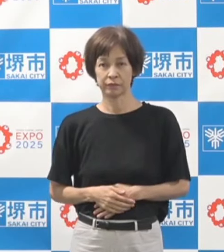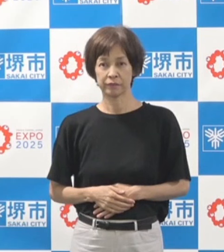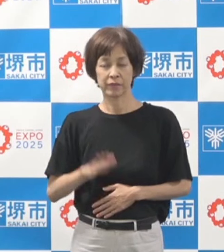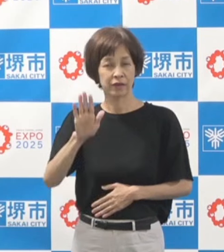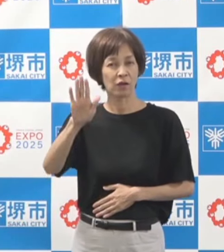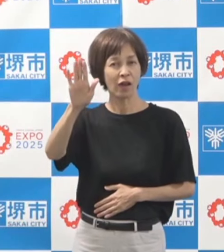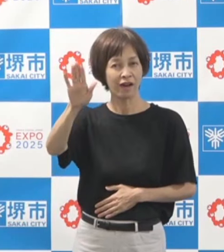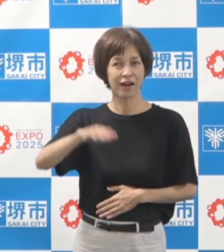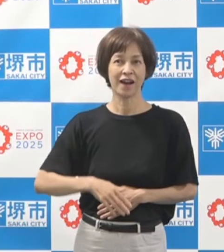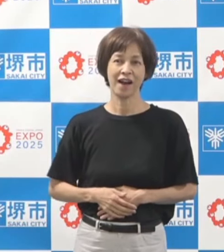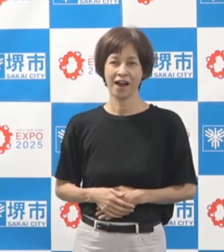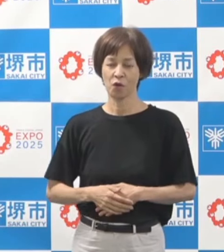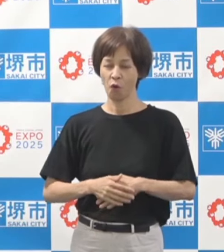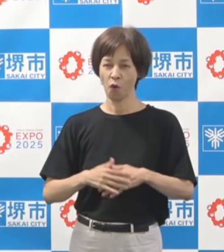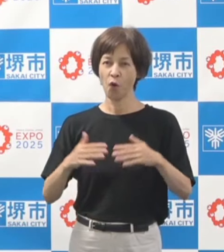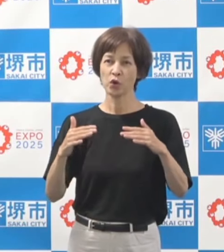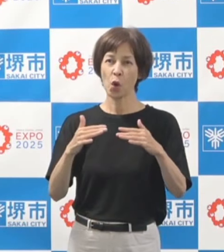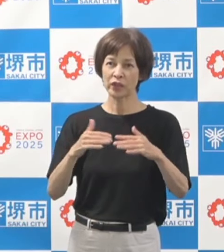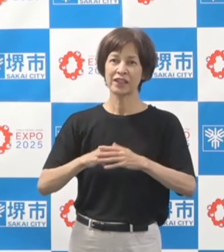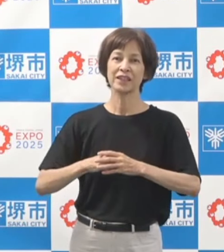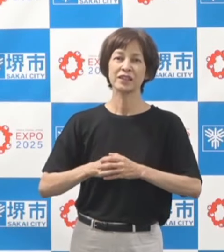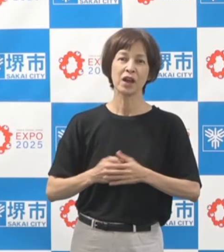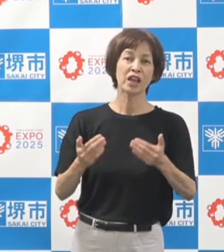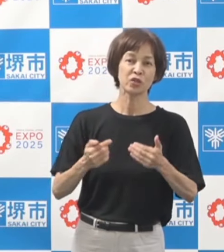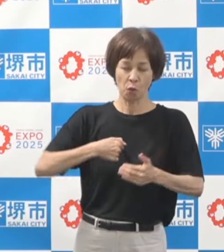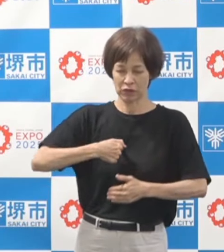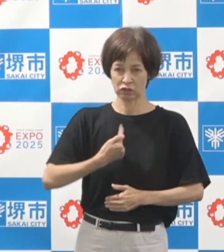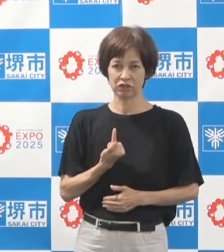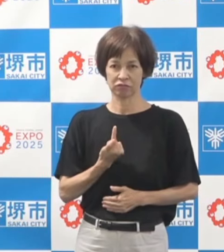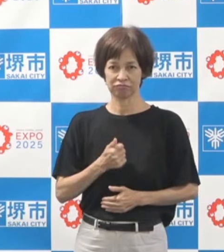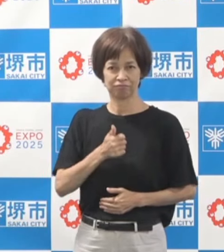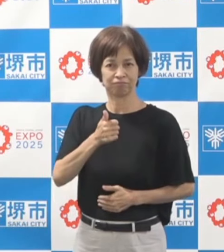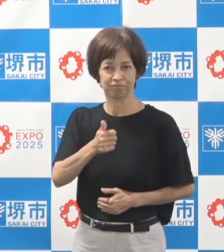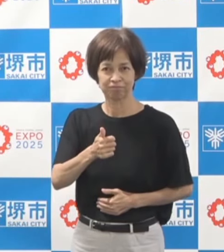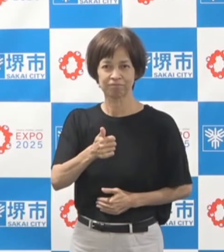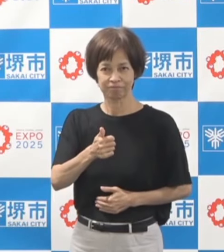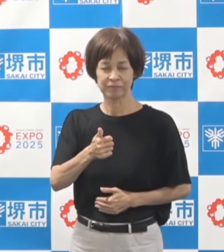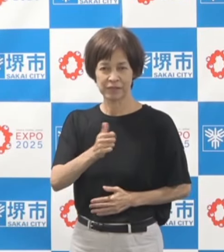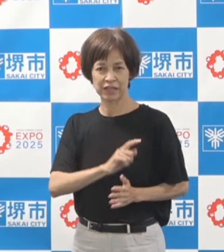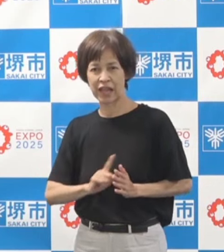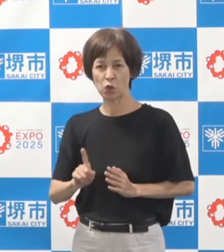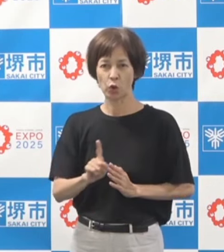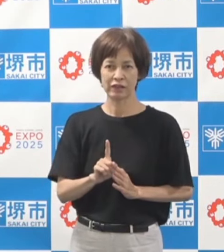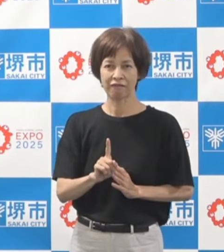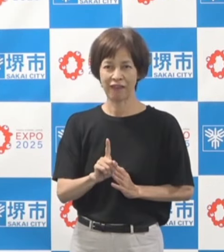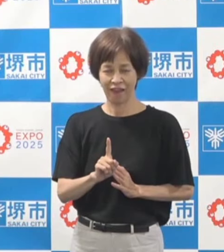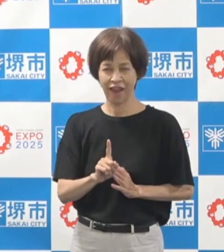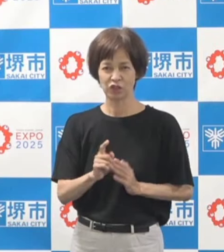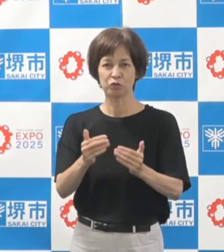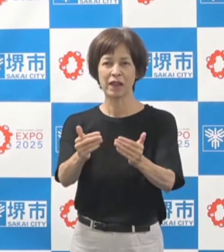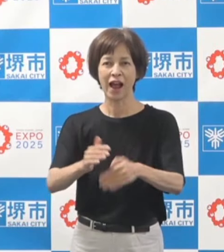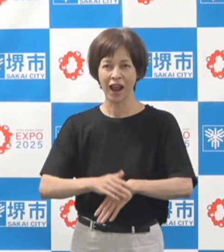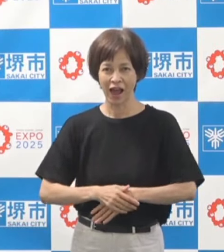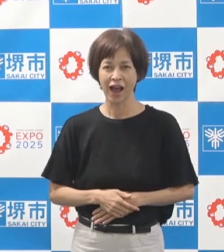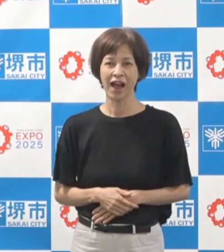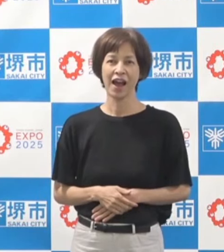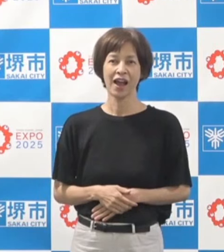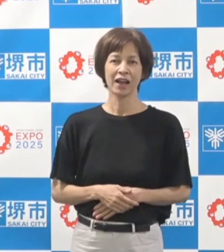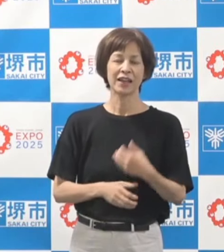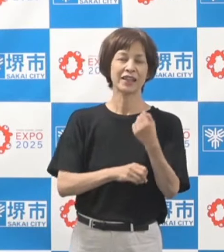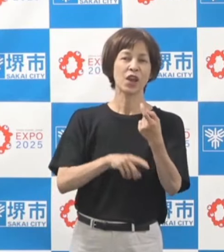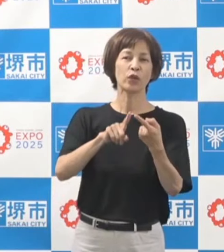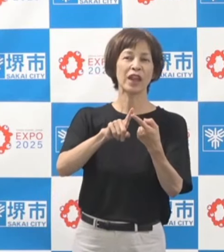からの協議については必要に応じて私自身もちろん先頭に立ってですね、進めながら、特に基